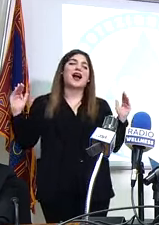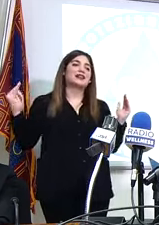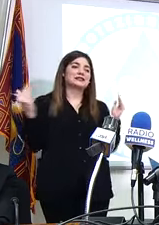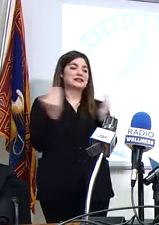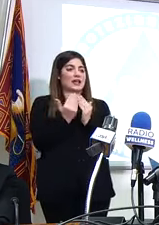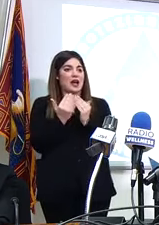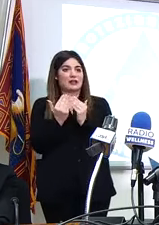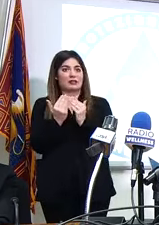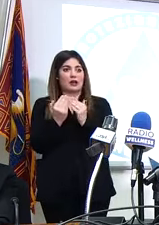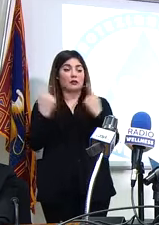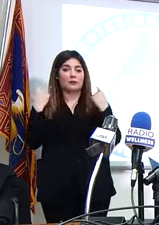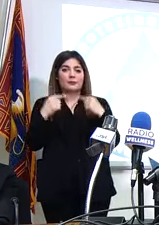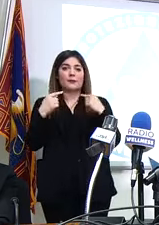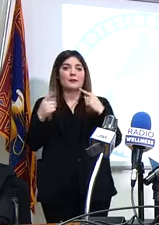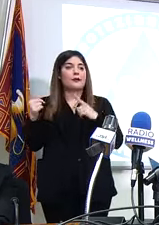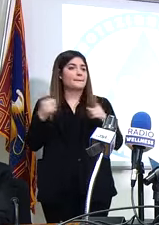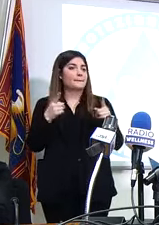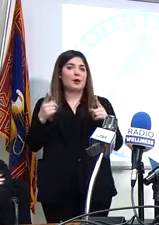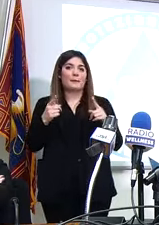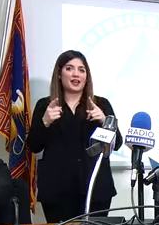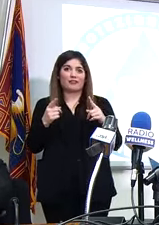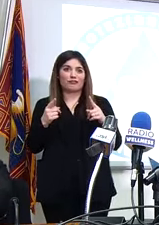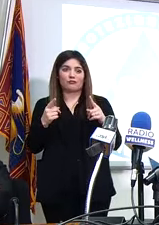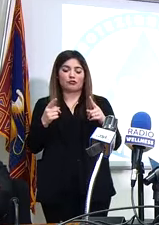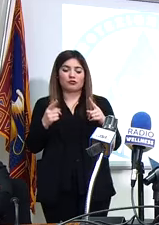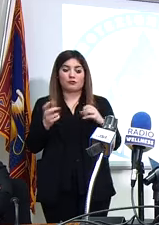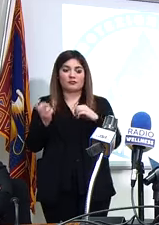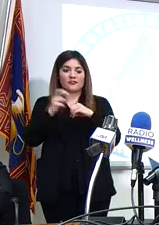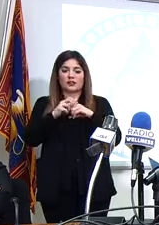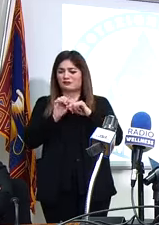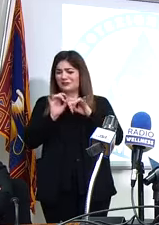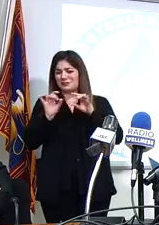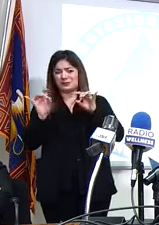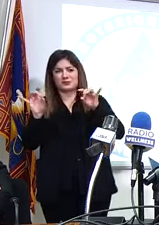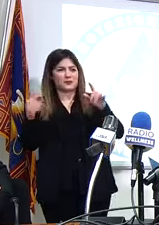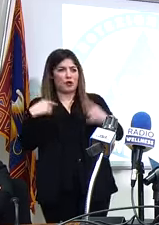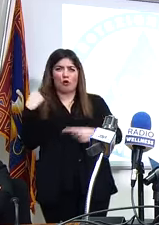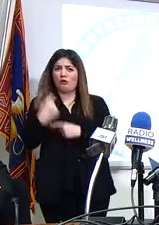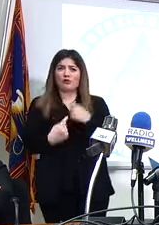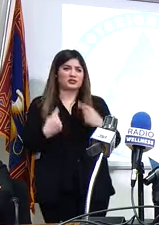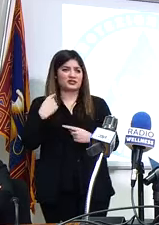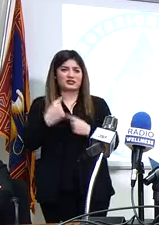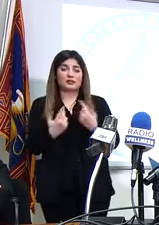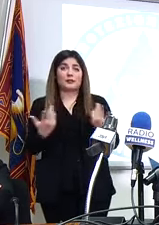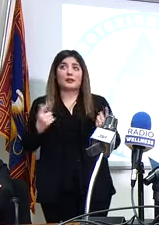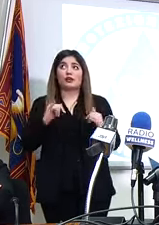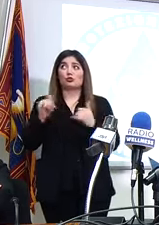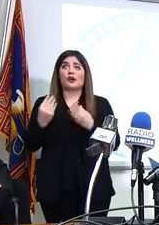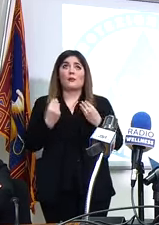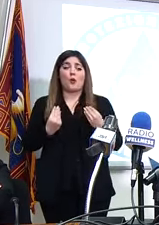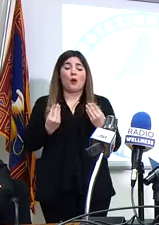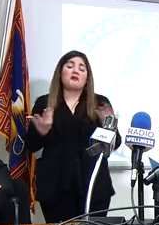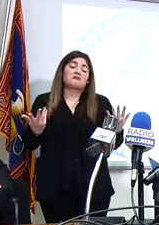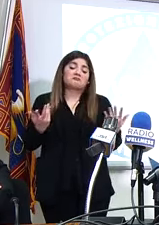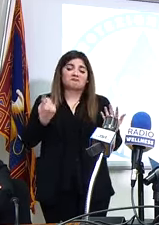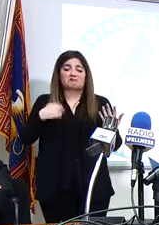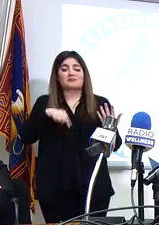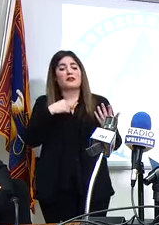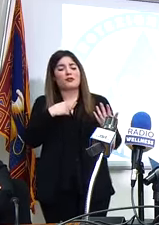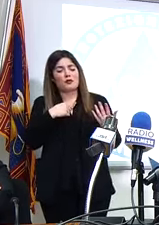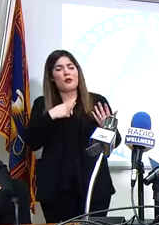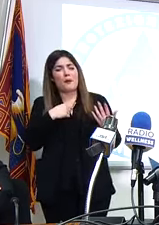là, non si ferma ancora, quando riusciamo? Io dico che una qualche idea ce la potremmo fare verso